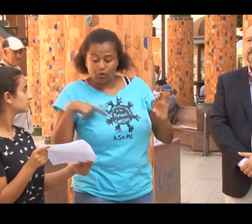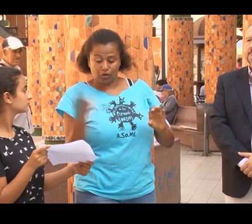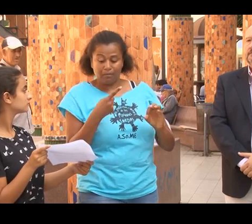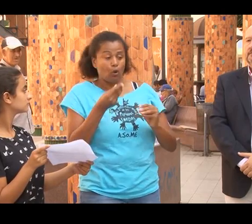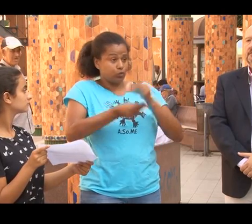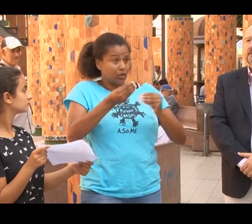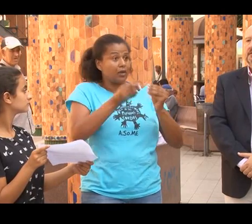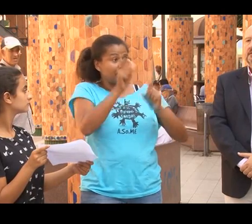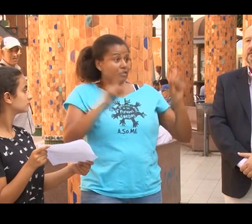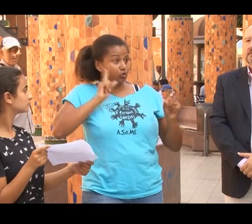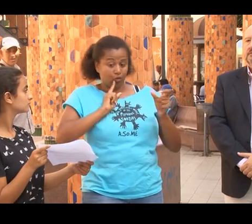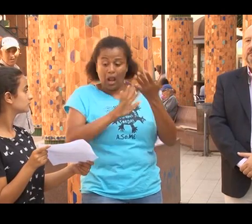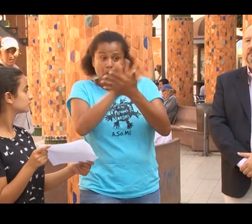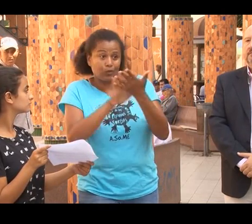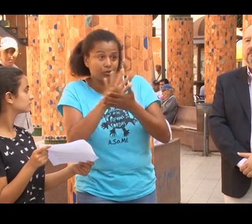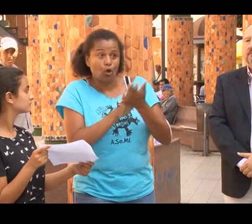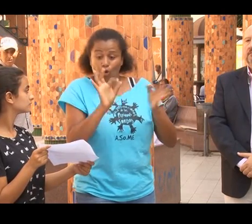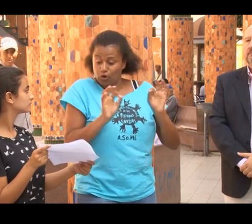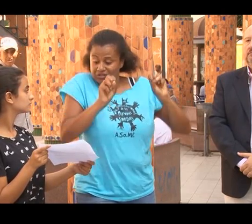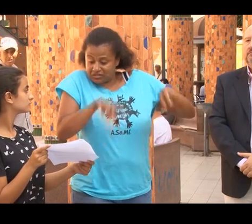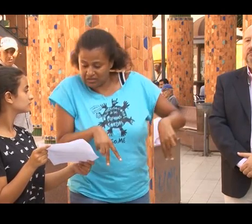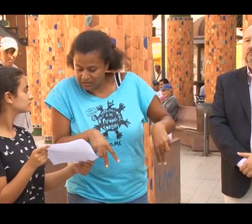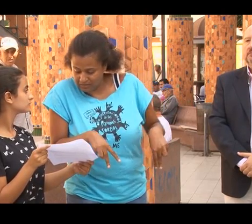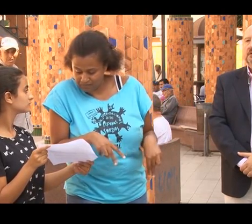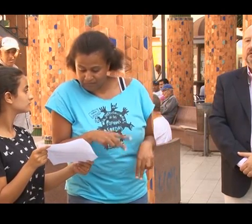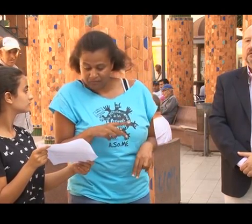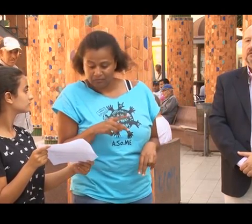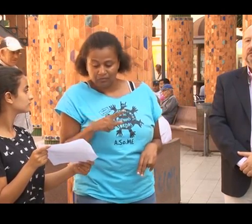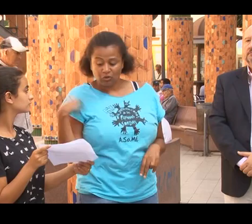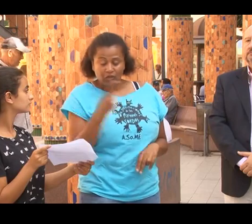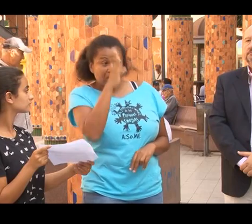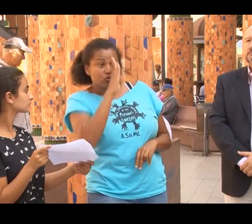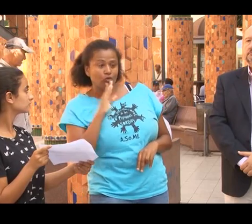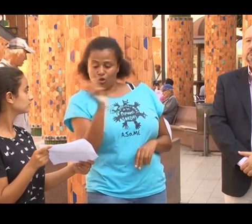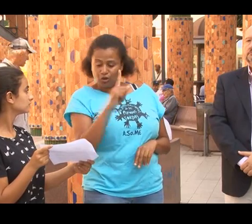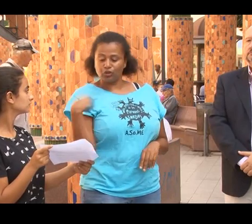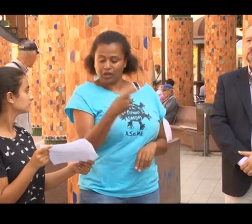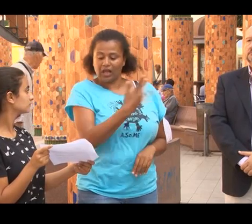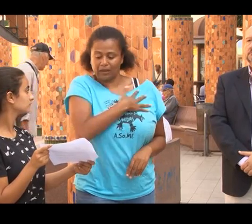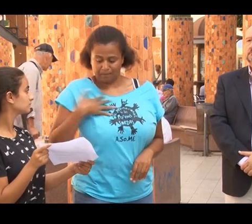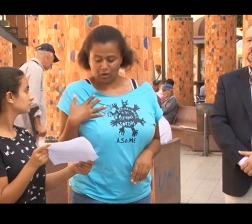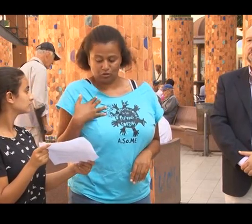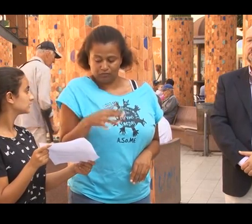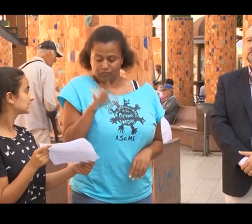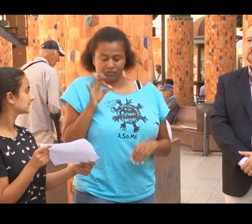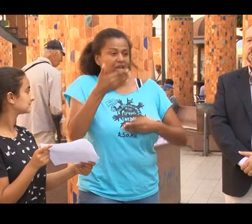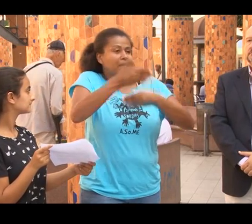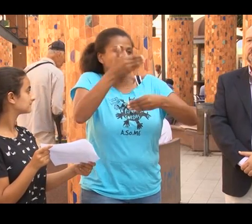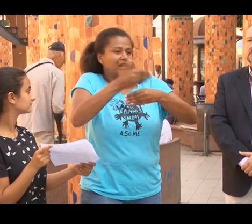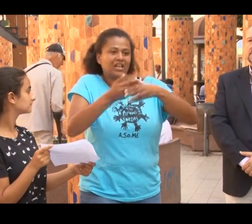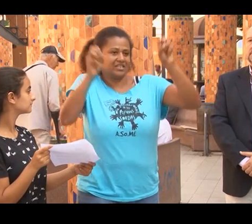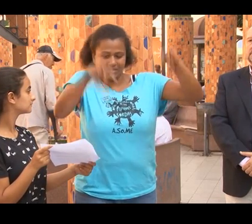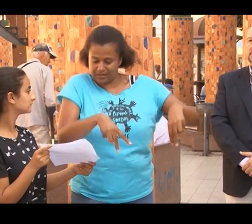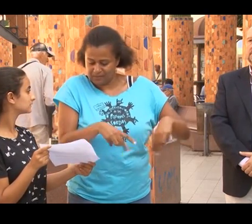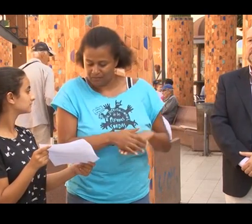ellos personas sordas que utilizamos la lengua de signos o no y no no nos escondemos y